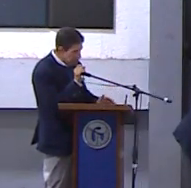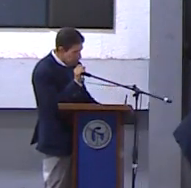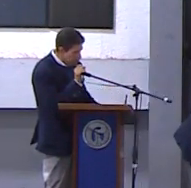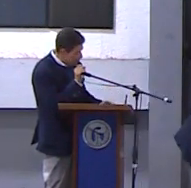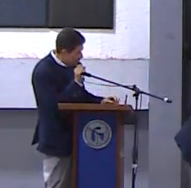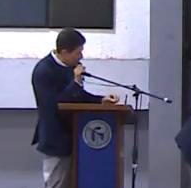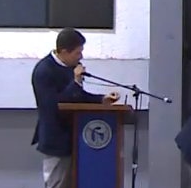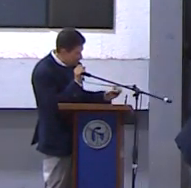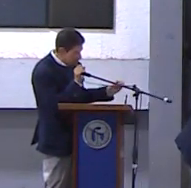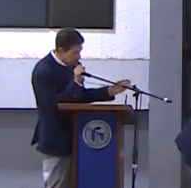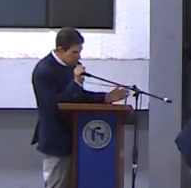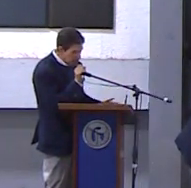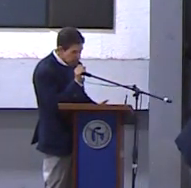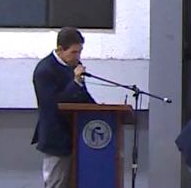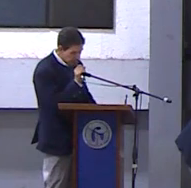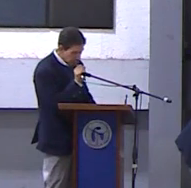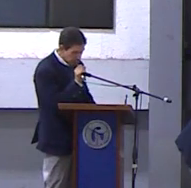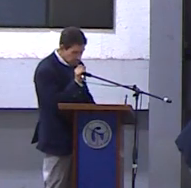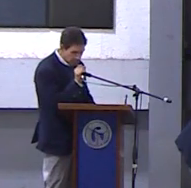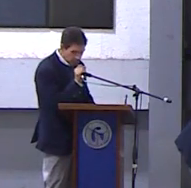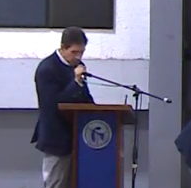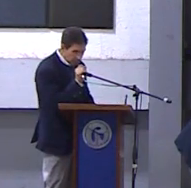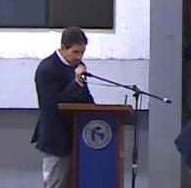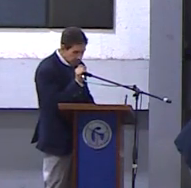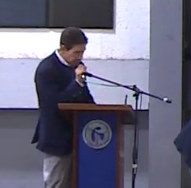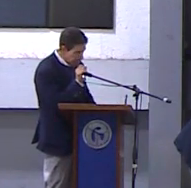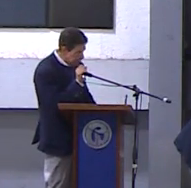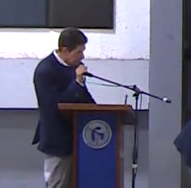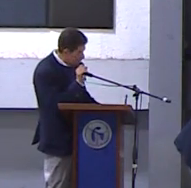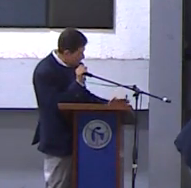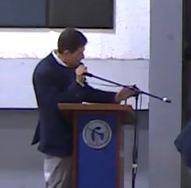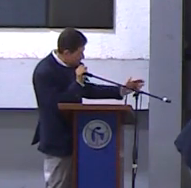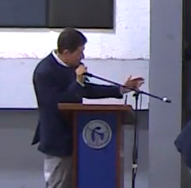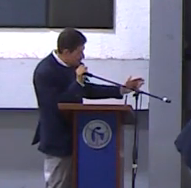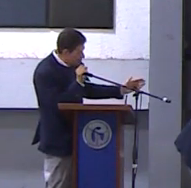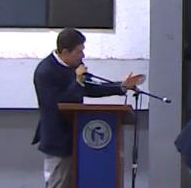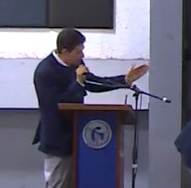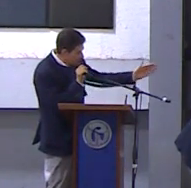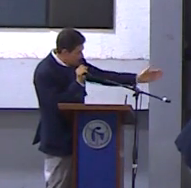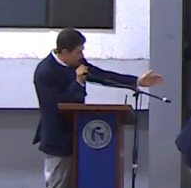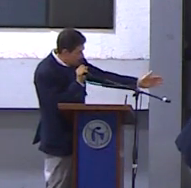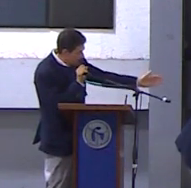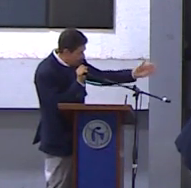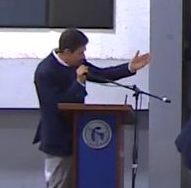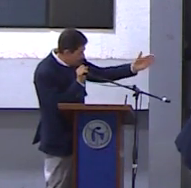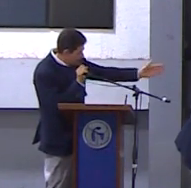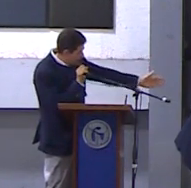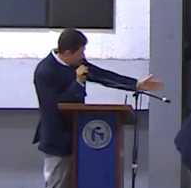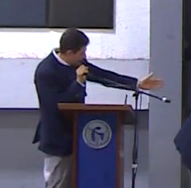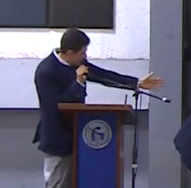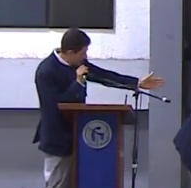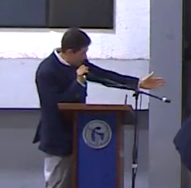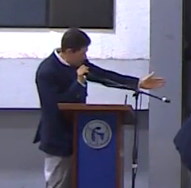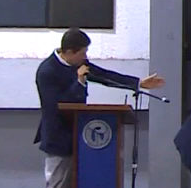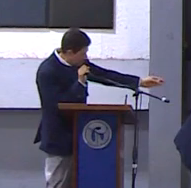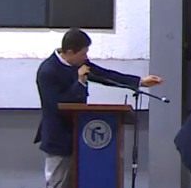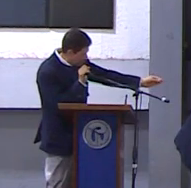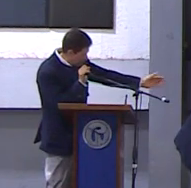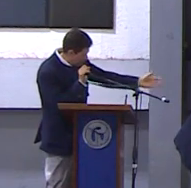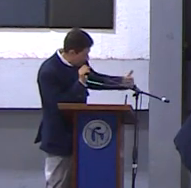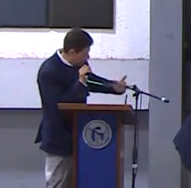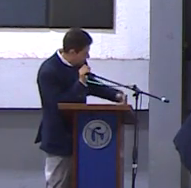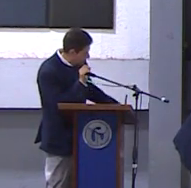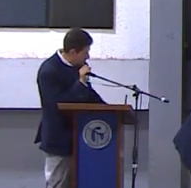víctor durán y el profesor miguel ángel alomía entonces le doy la palabra al